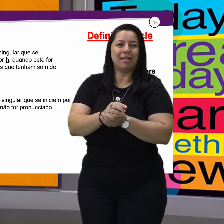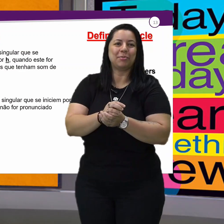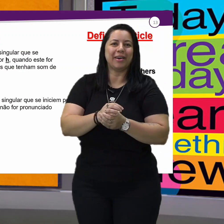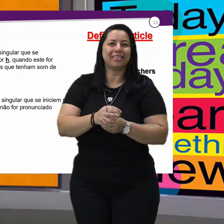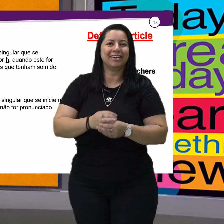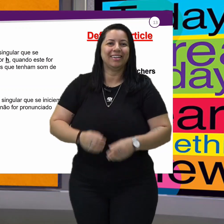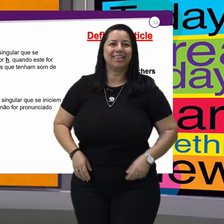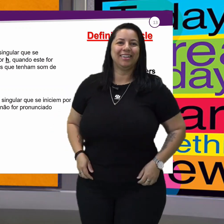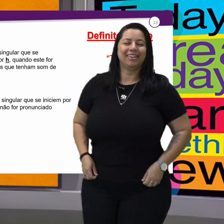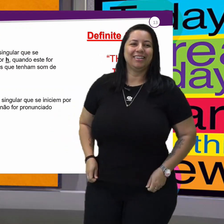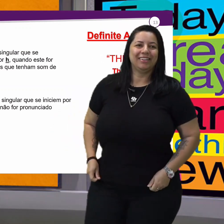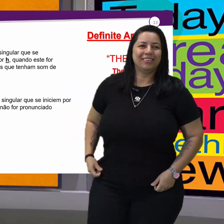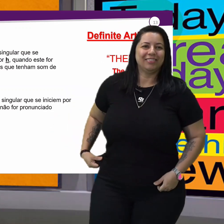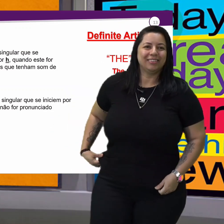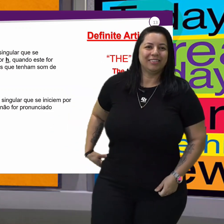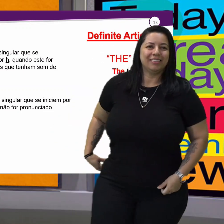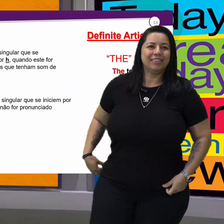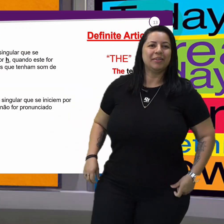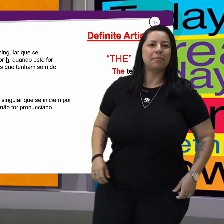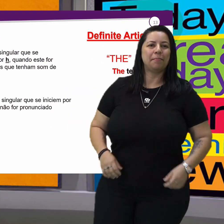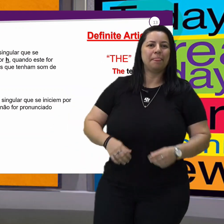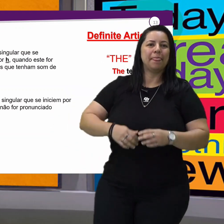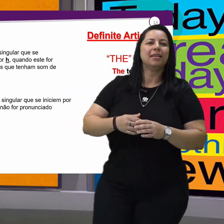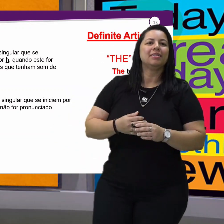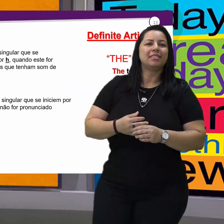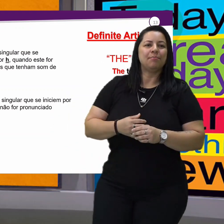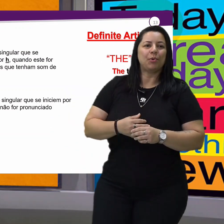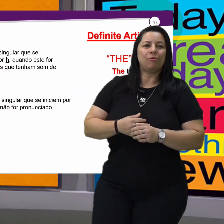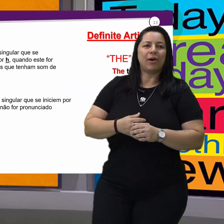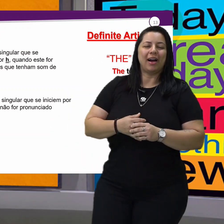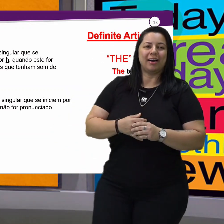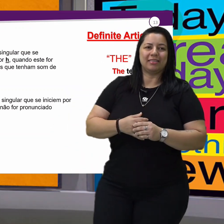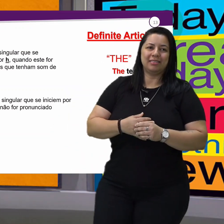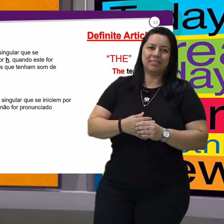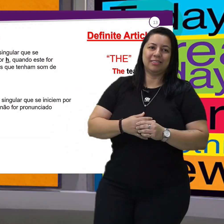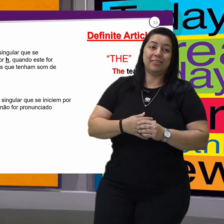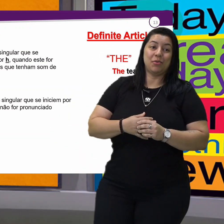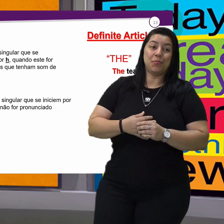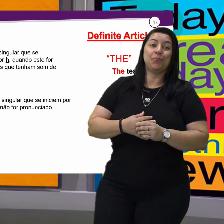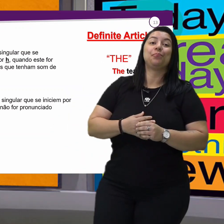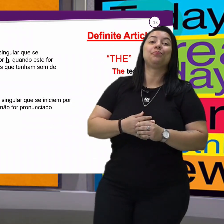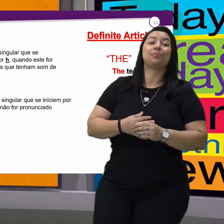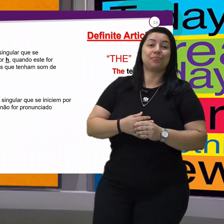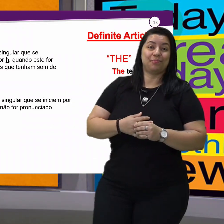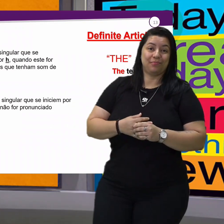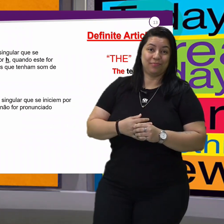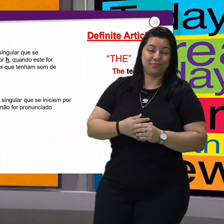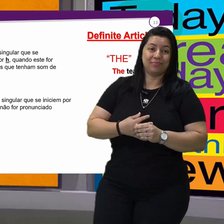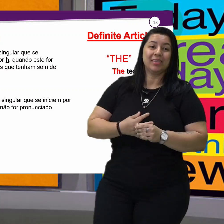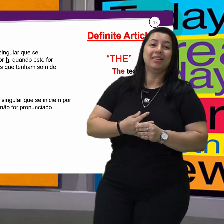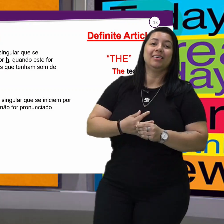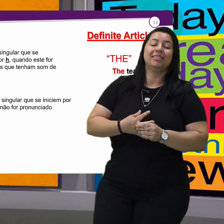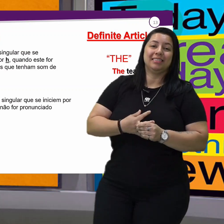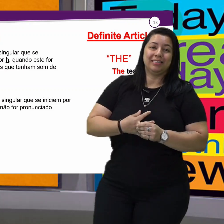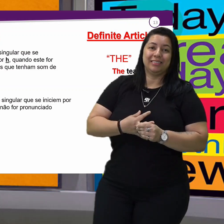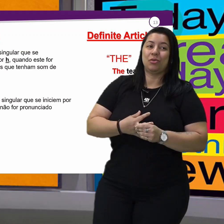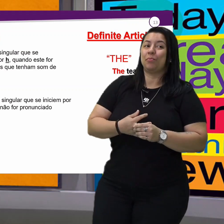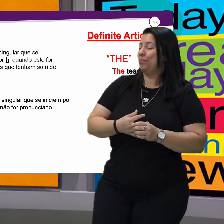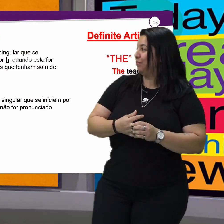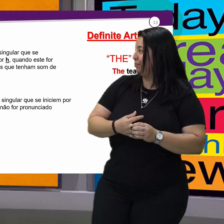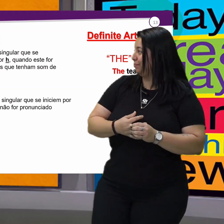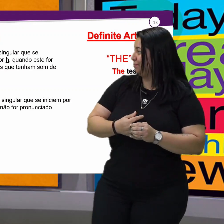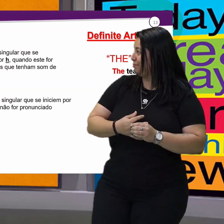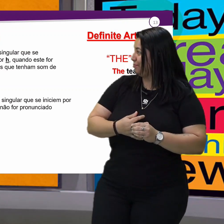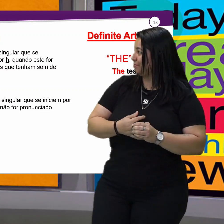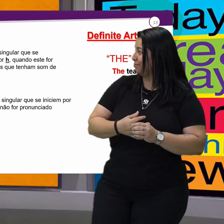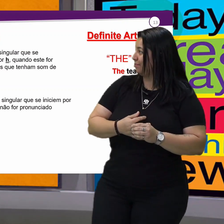Vai Antes de substantivos no singular que se iniciam por vogais ou por H quando não for pronunciado. Então,